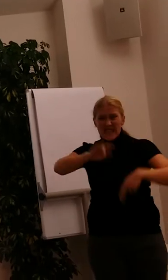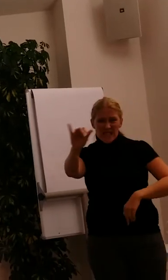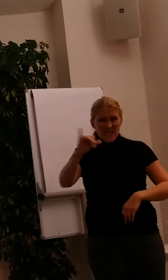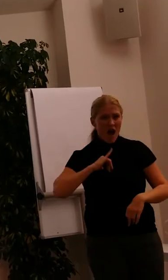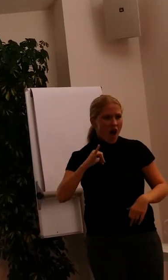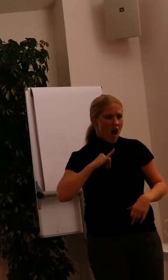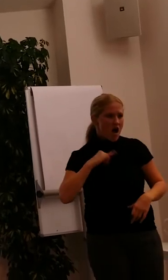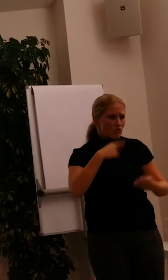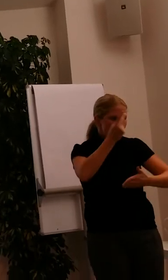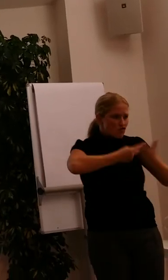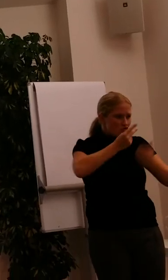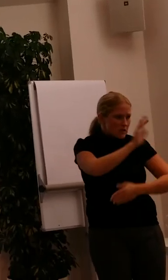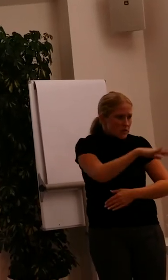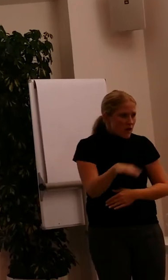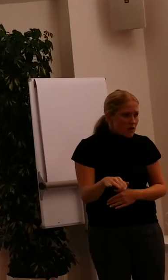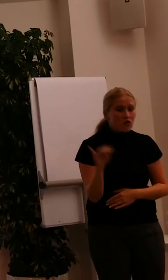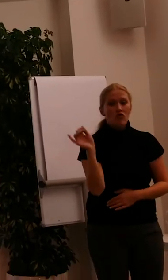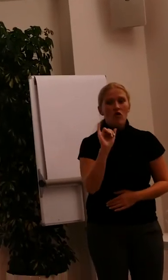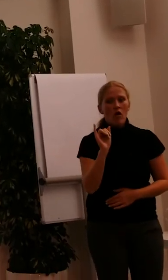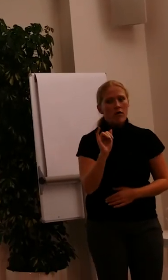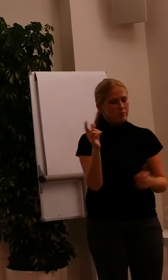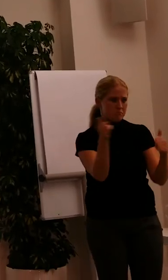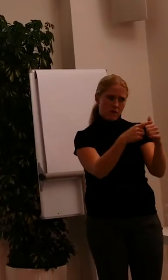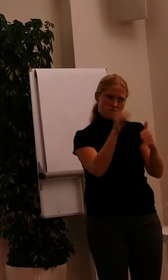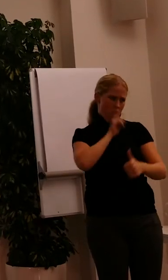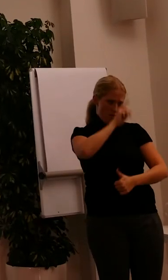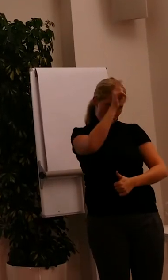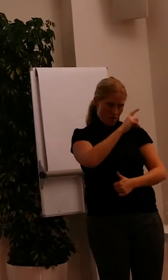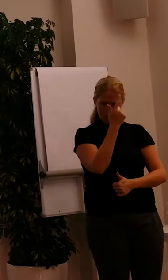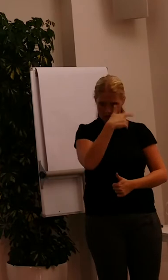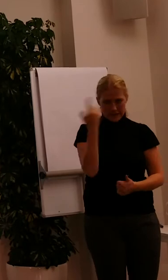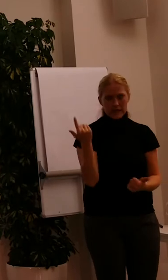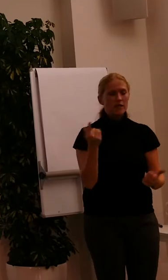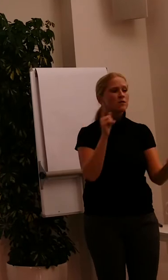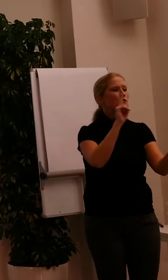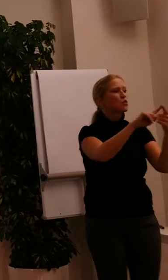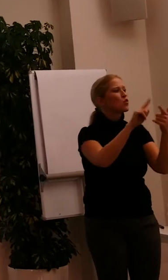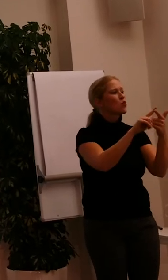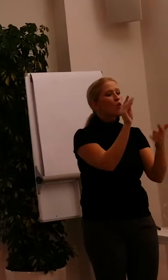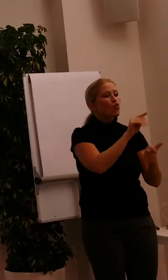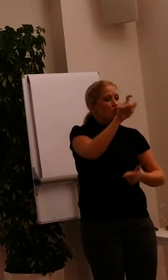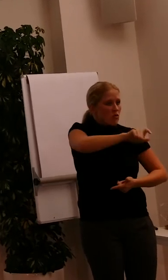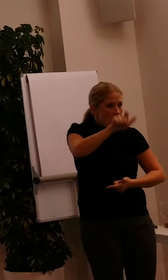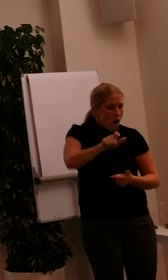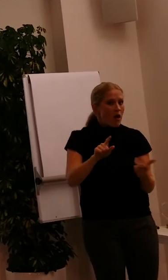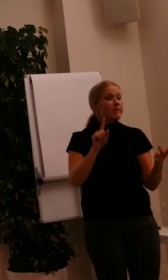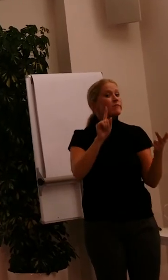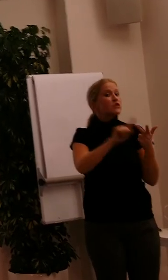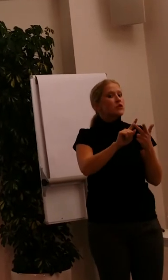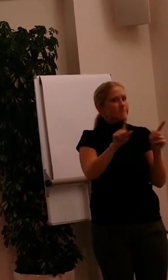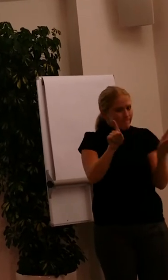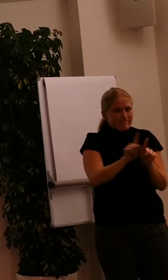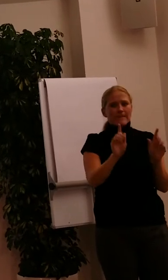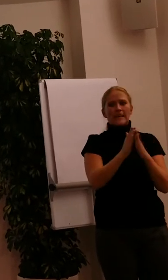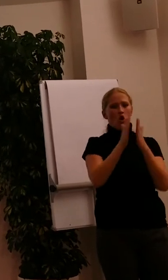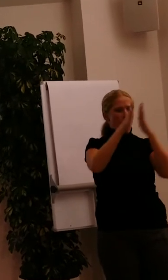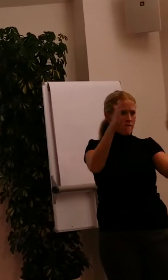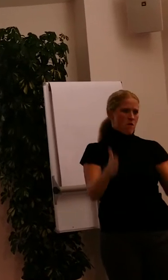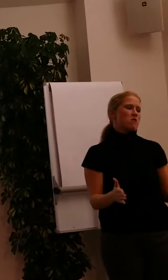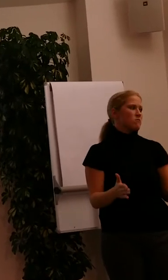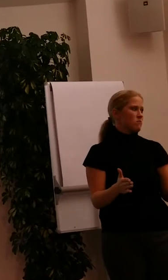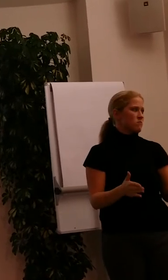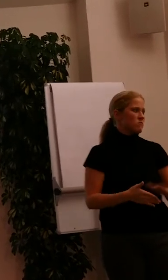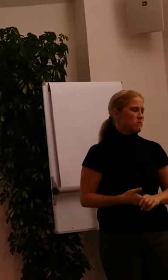aby ty děti četly. Jejich rodiče, jejich učitelé, a také knihovny. Knihovny neví, jakým